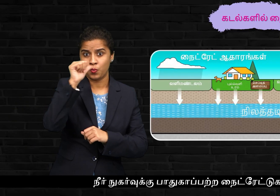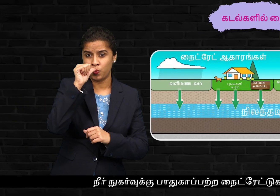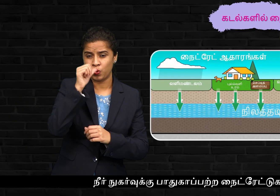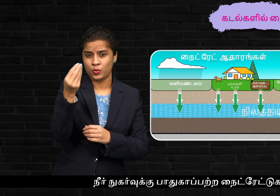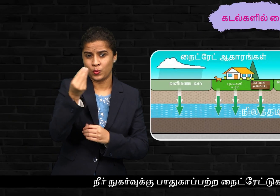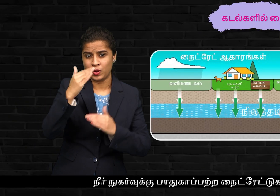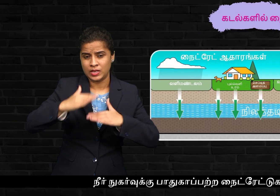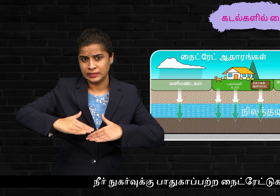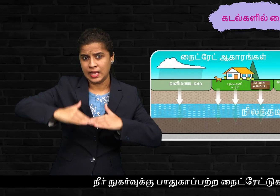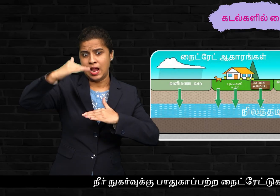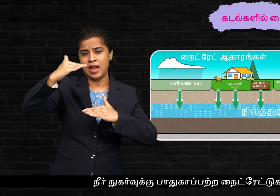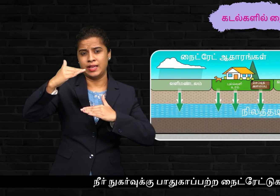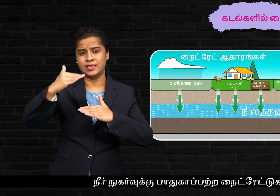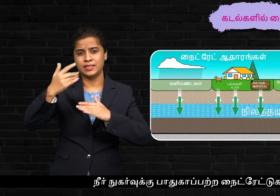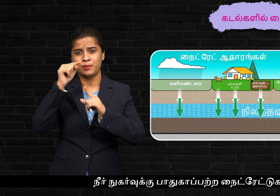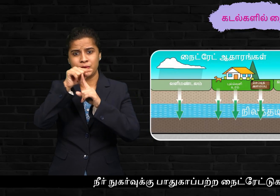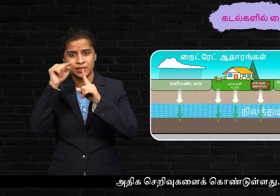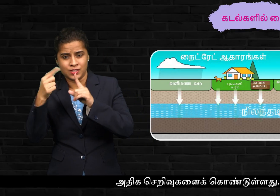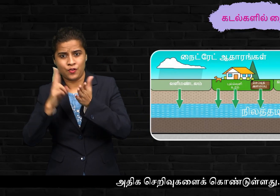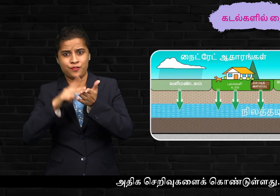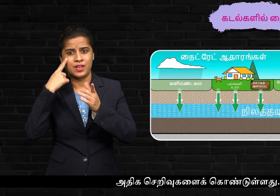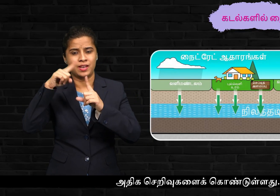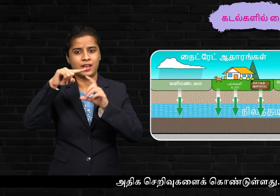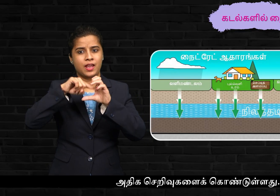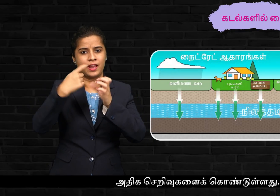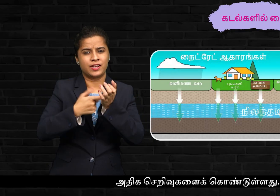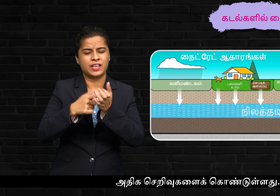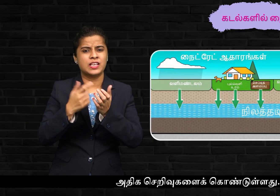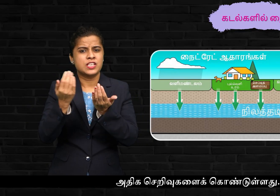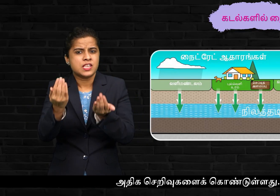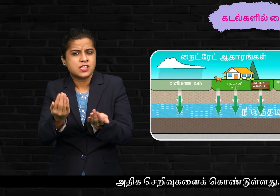நுகர்வுக்கு பாதுகாப்பற்ற நைட்ரேட்டுகளின் அதிக செறிவுகளை கொண்டுள்ளது.